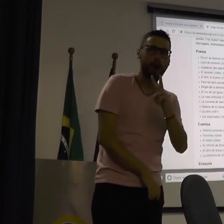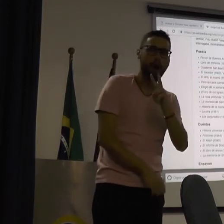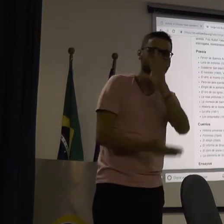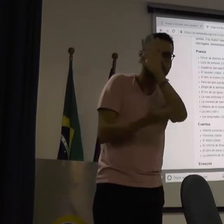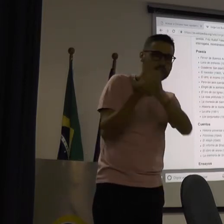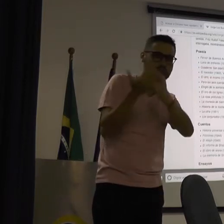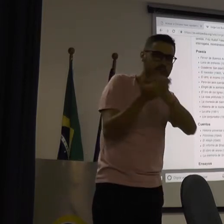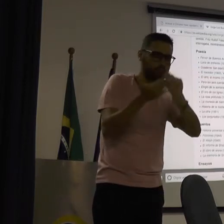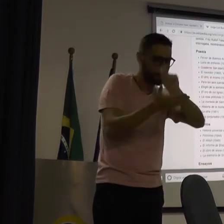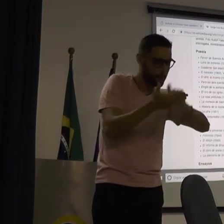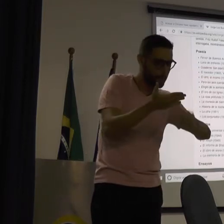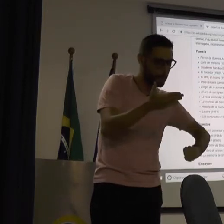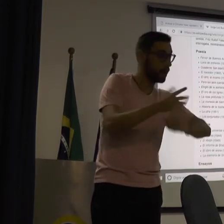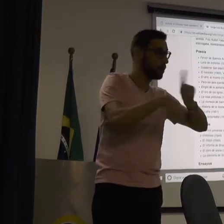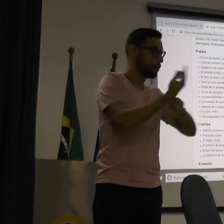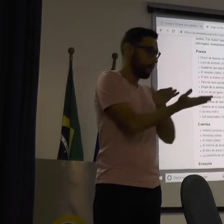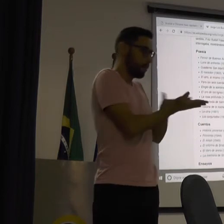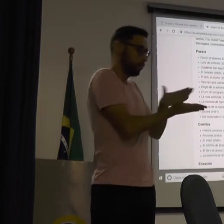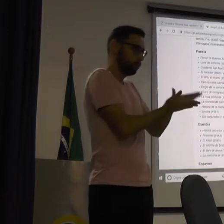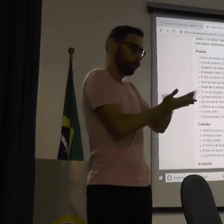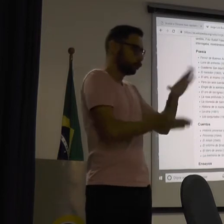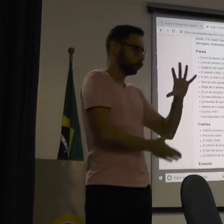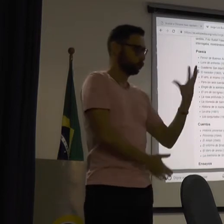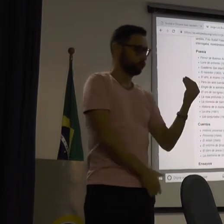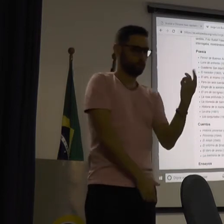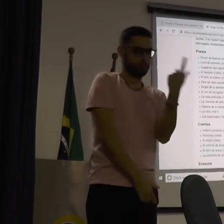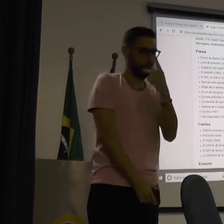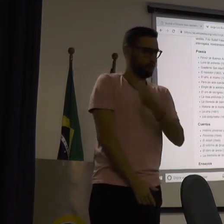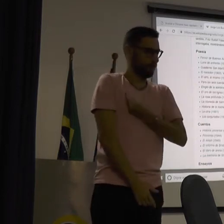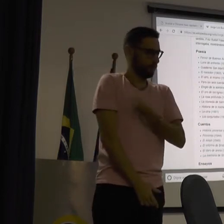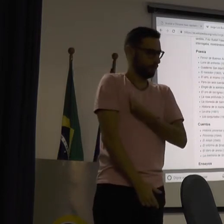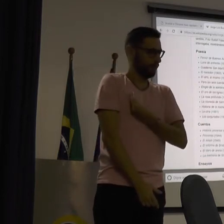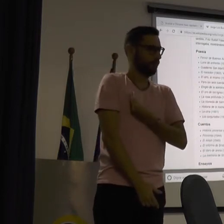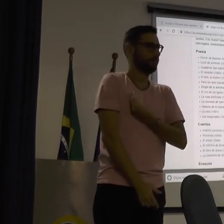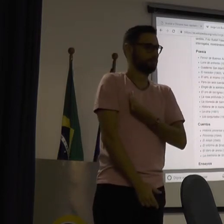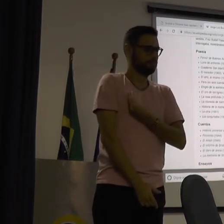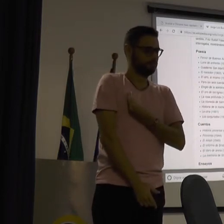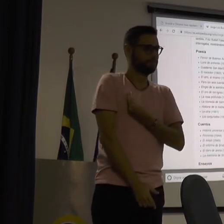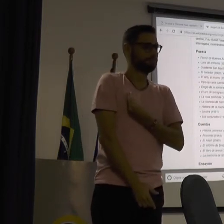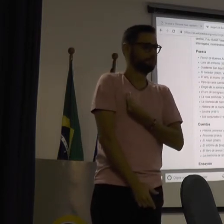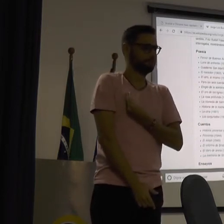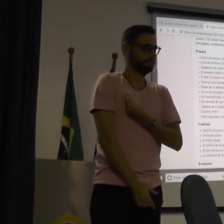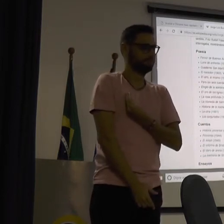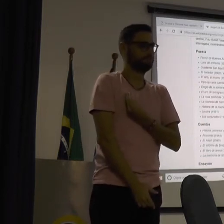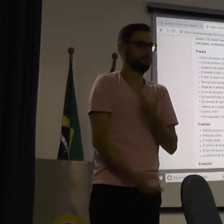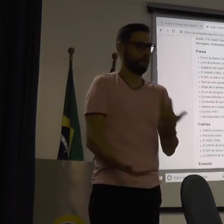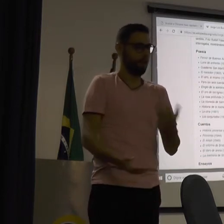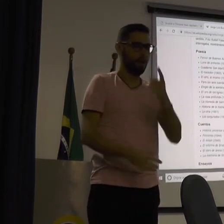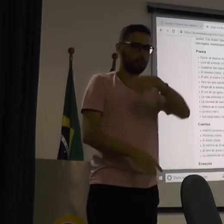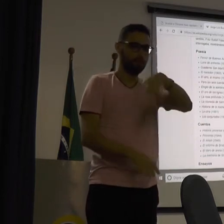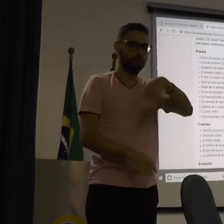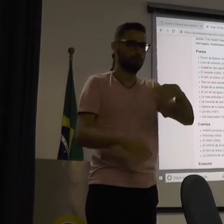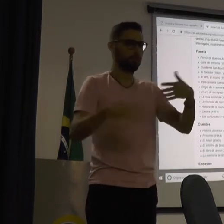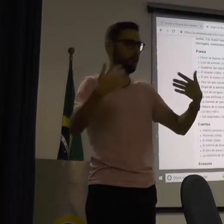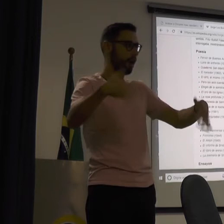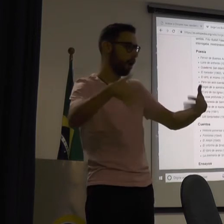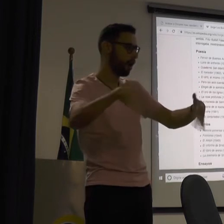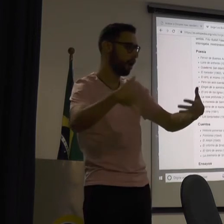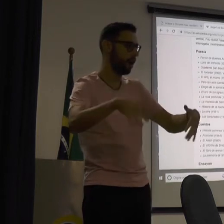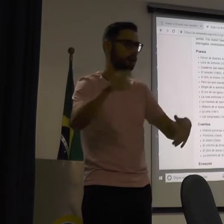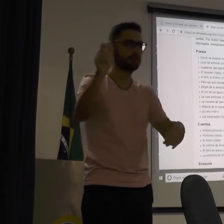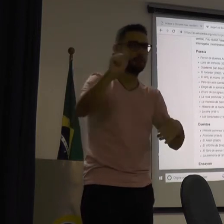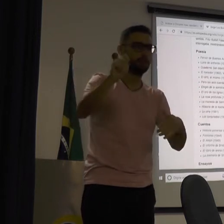publicado. Foi o maior escândalo na Argentina, né? E o maior prazer do mundo afora, né? Porque ali, muita coisa que não